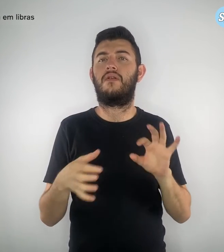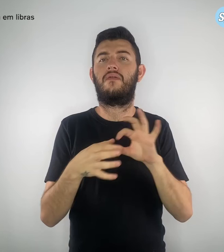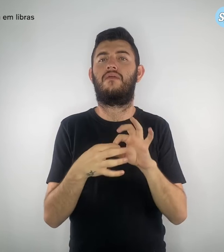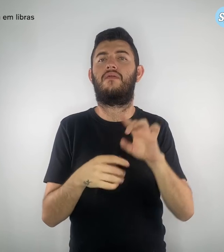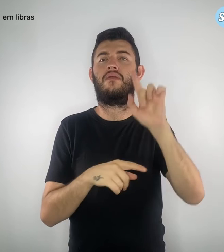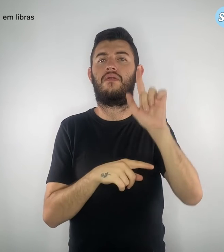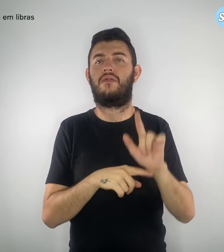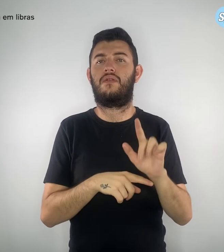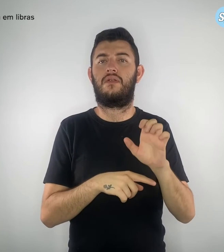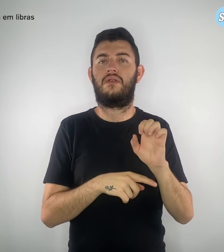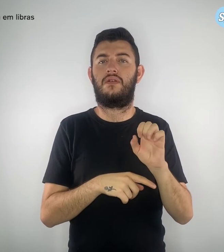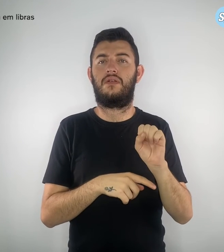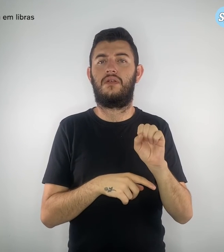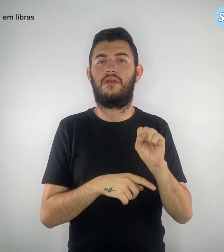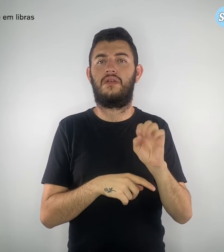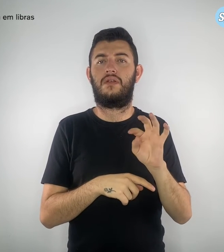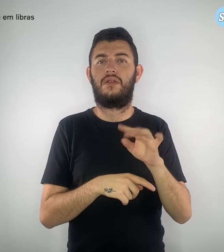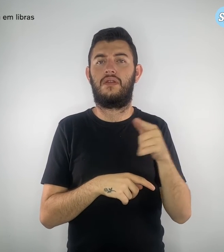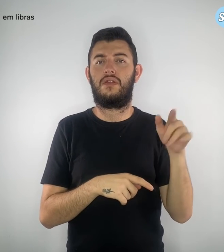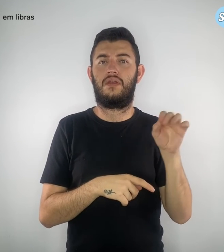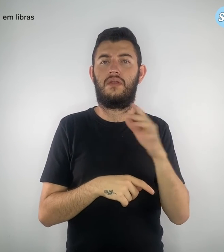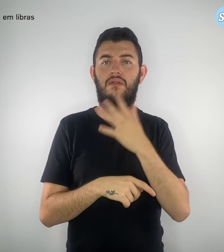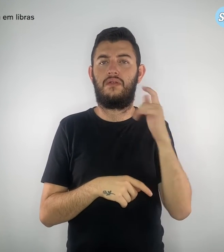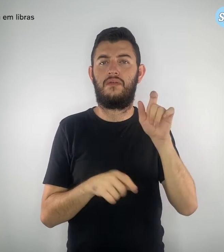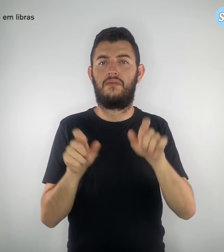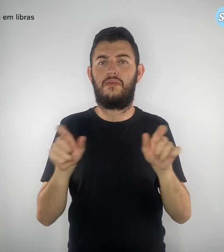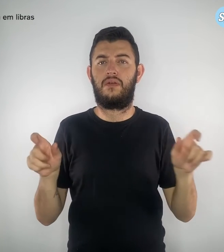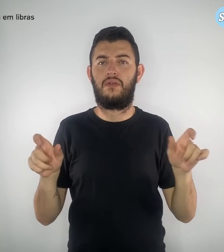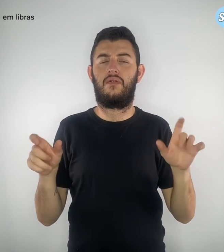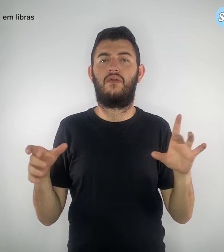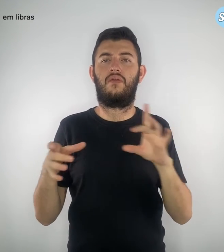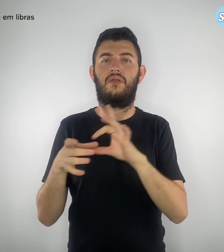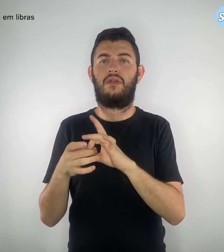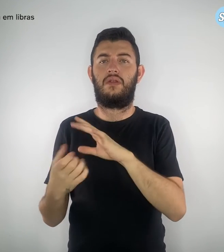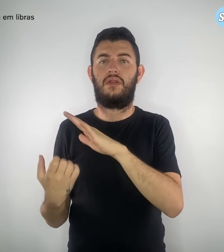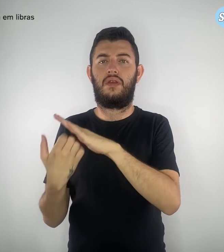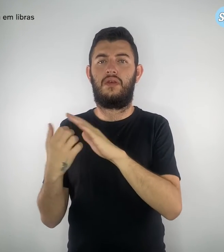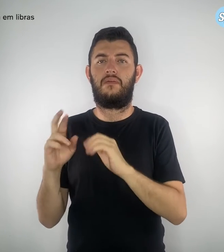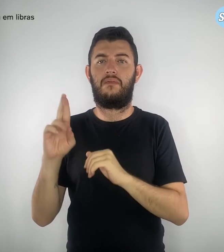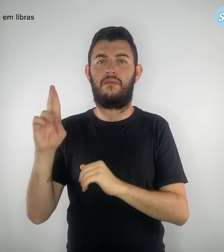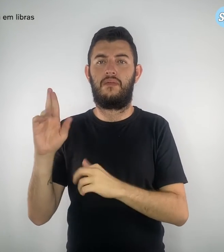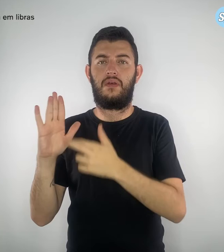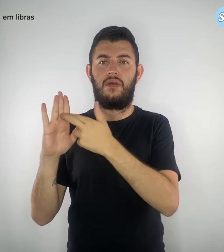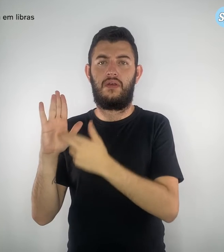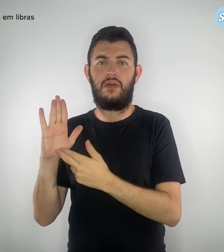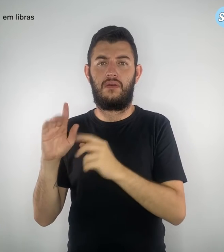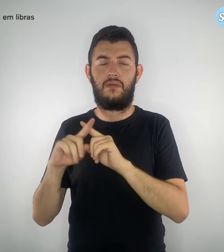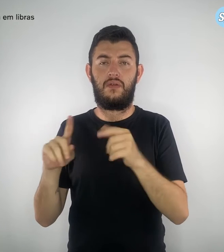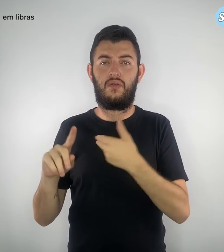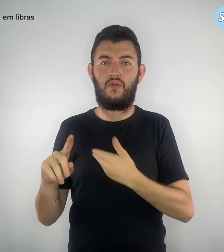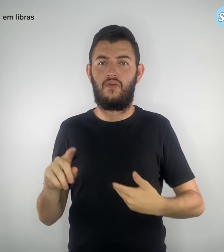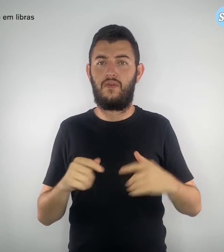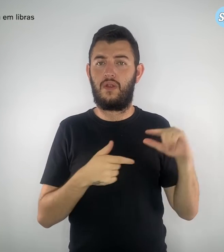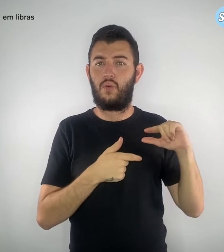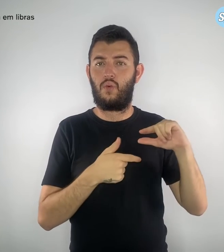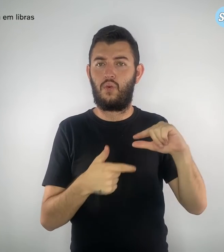de pessoal a premissas empresariais e sendo o governo conservador e pautado